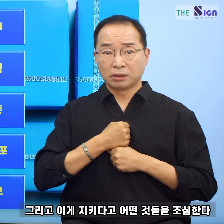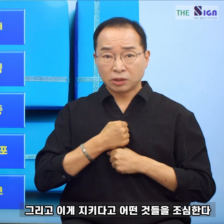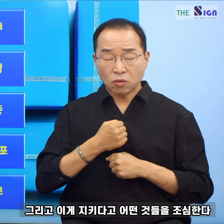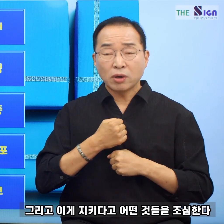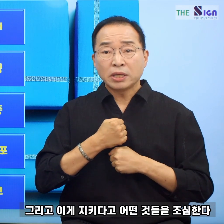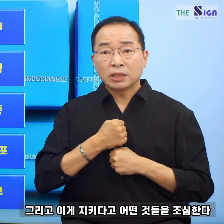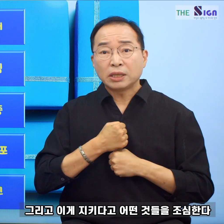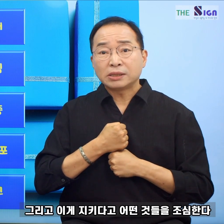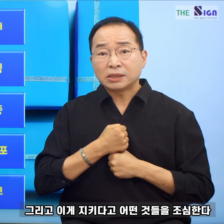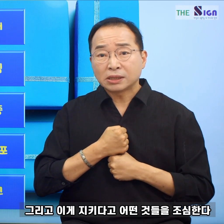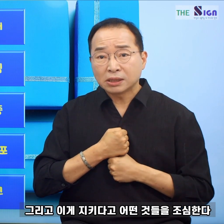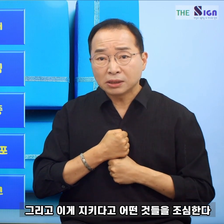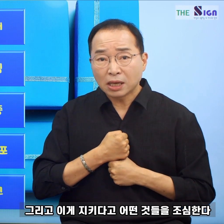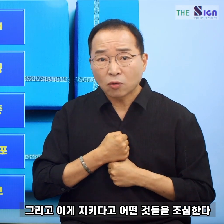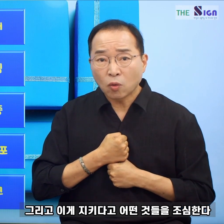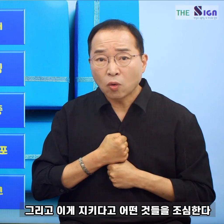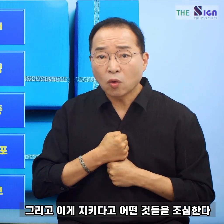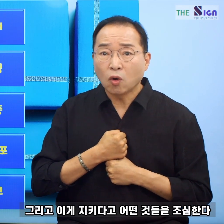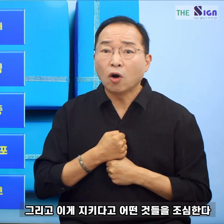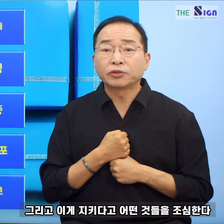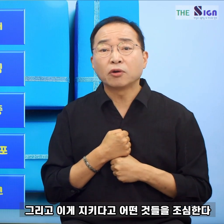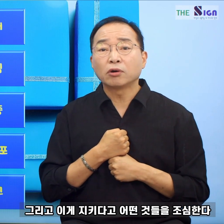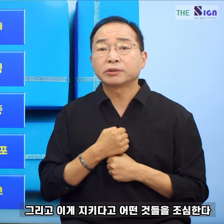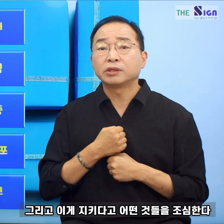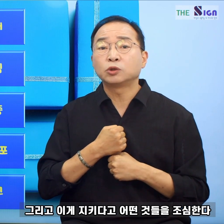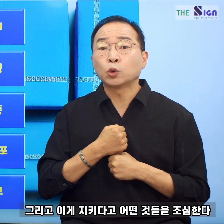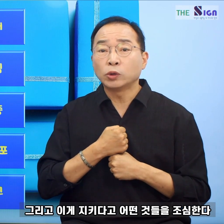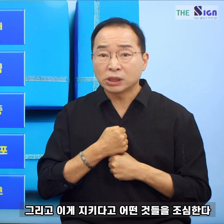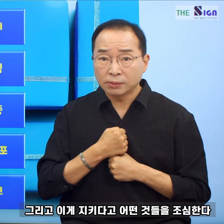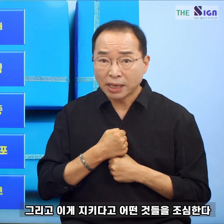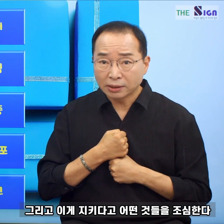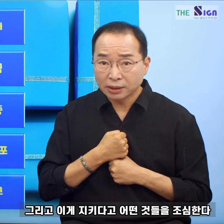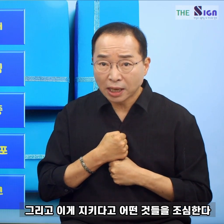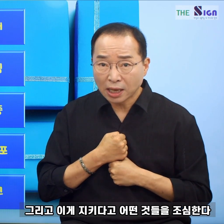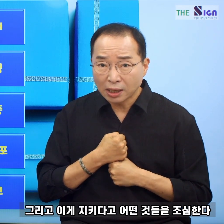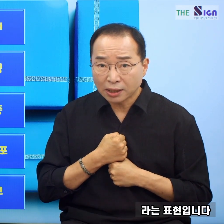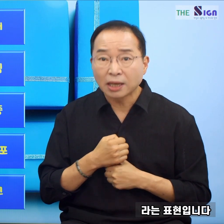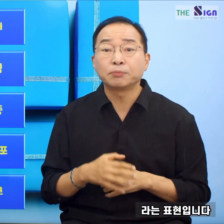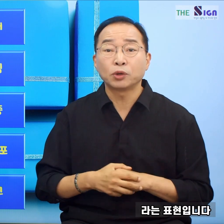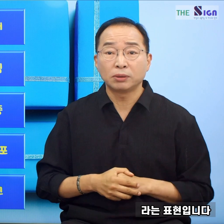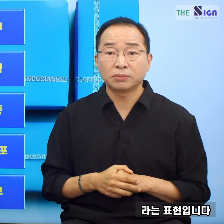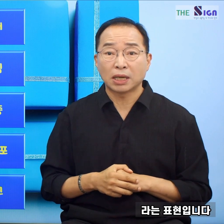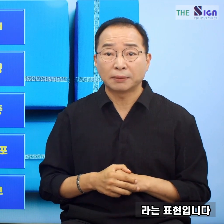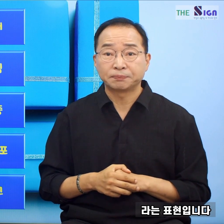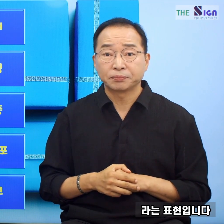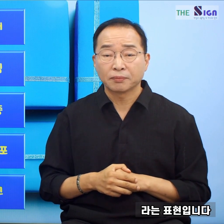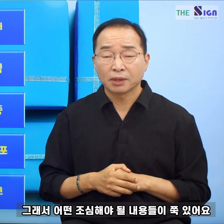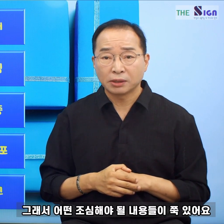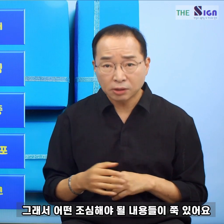그리고 이게 지키다고 어떤 것들을 조심한다라는 표현입니다. 그래서